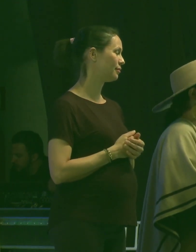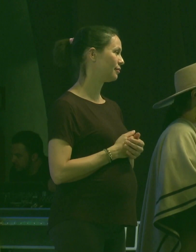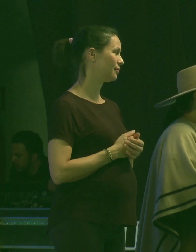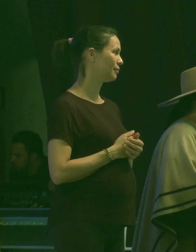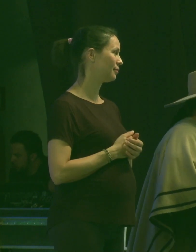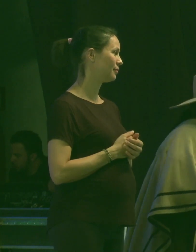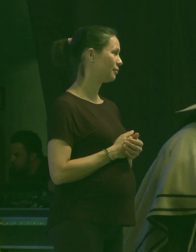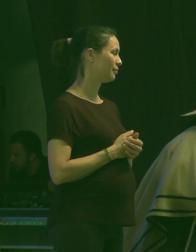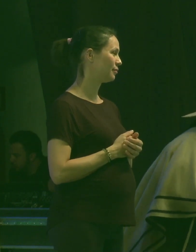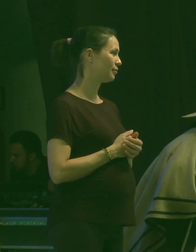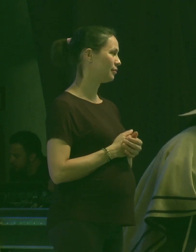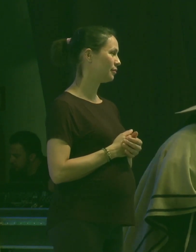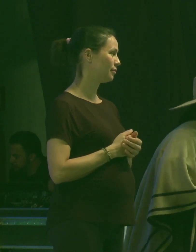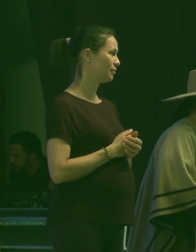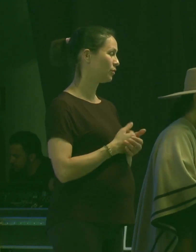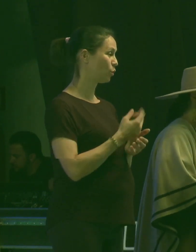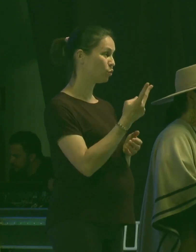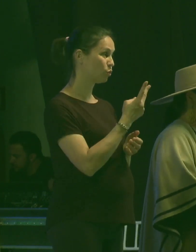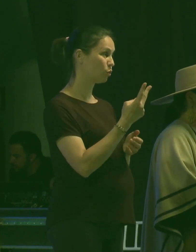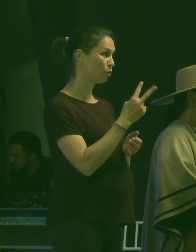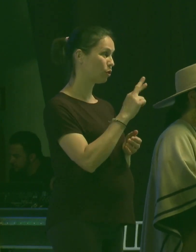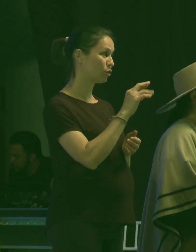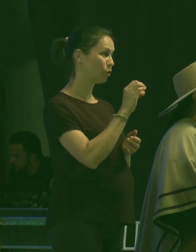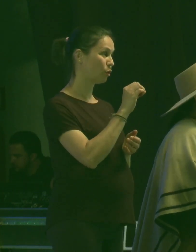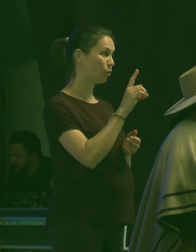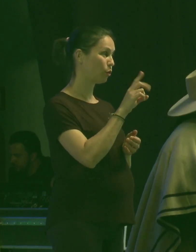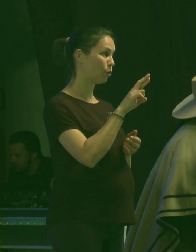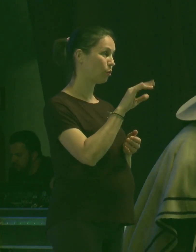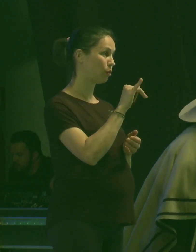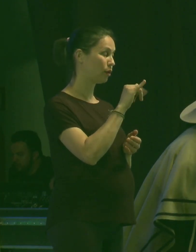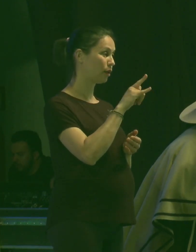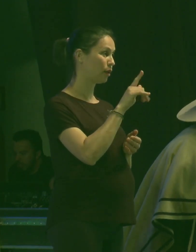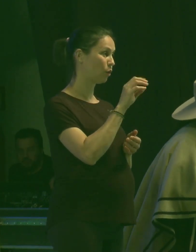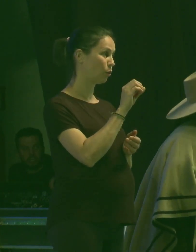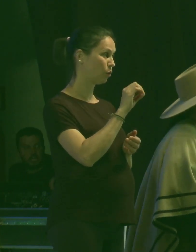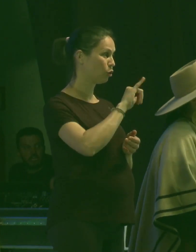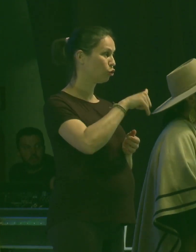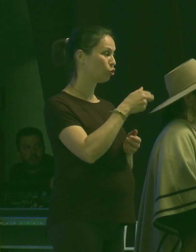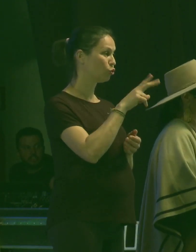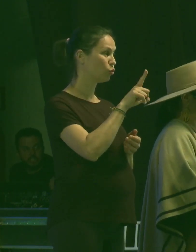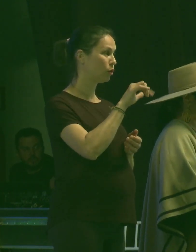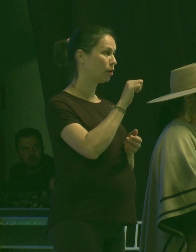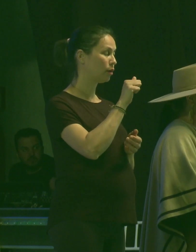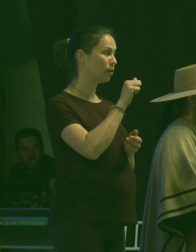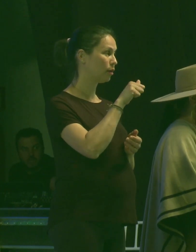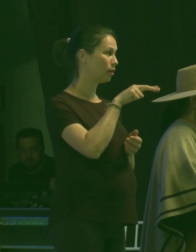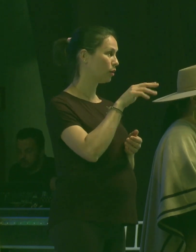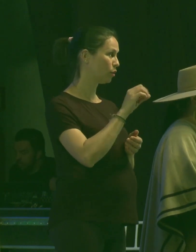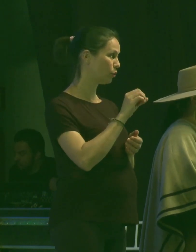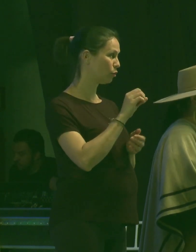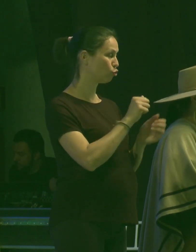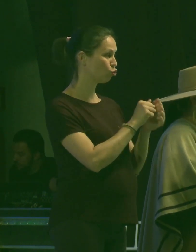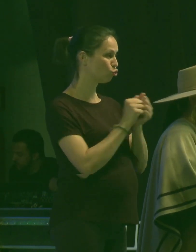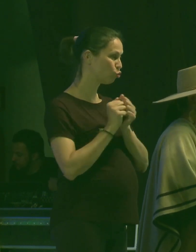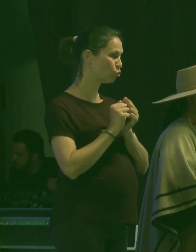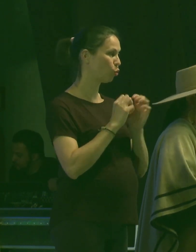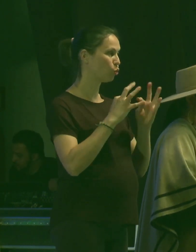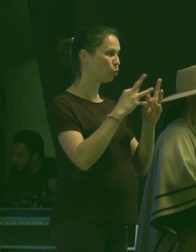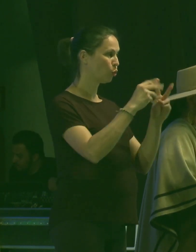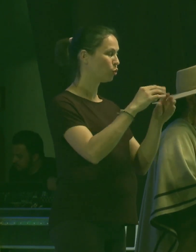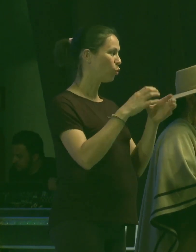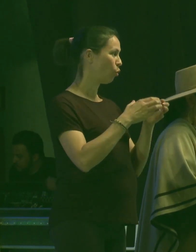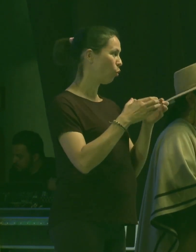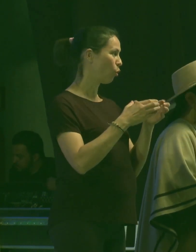Rodrigo e Juliano recebem então a premiação, juntamente com os músicos que